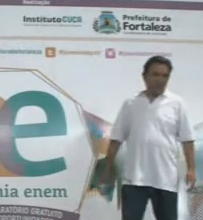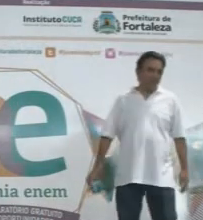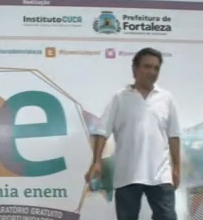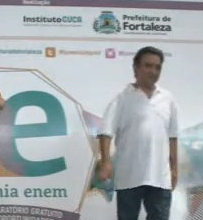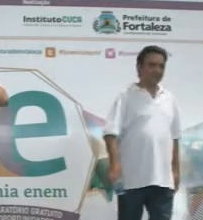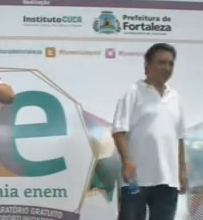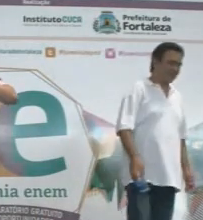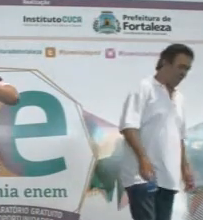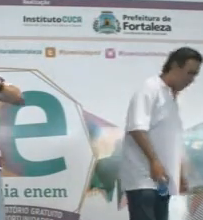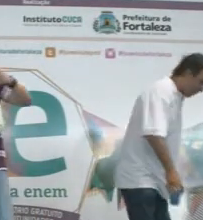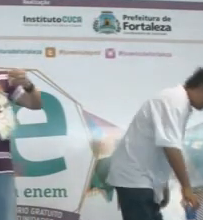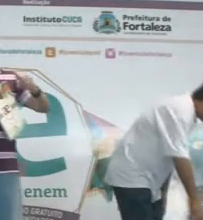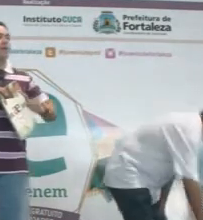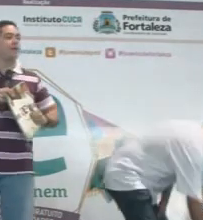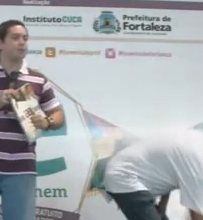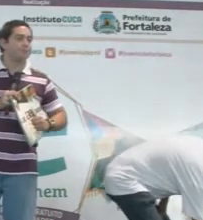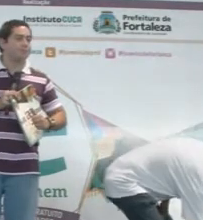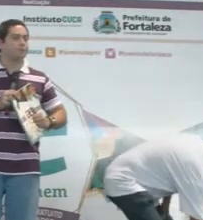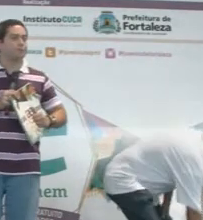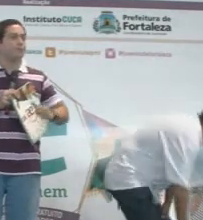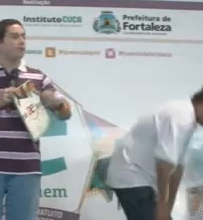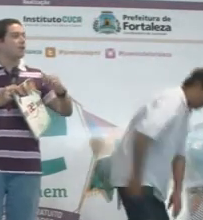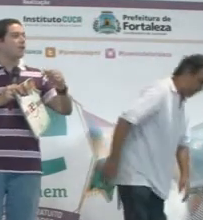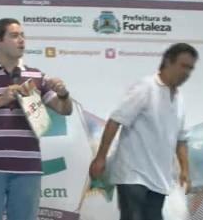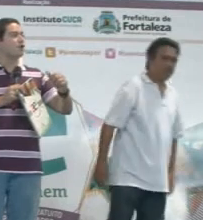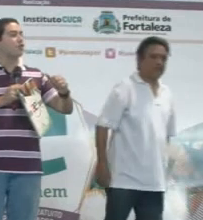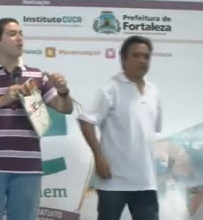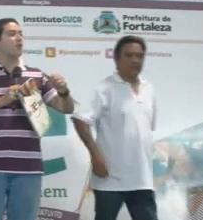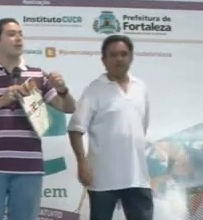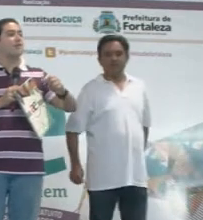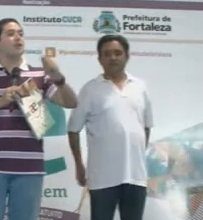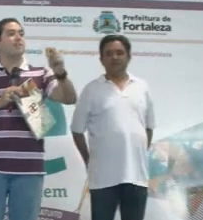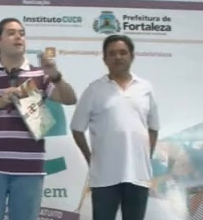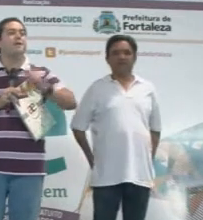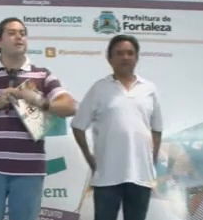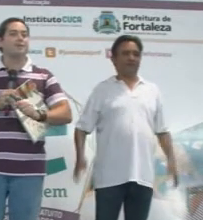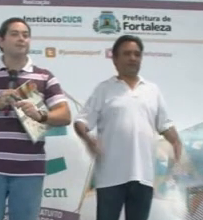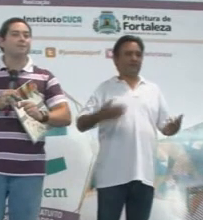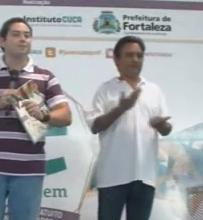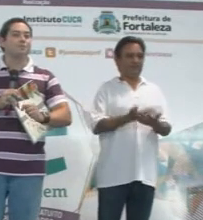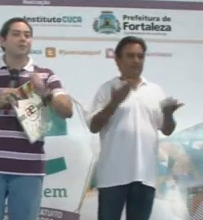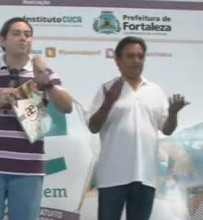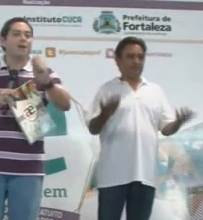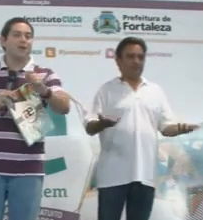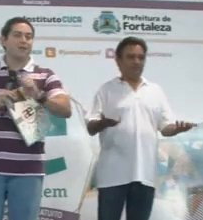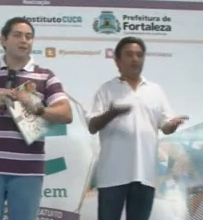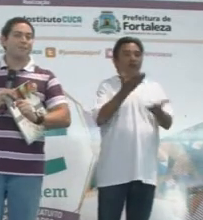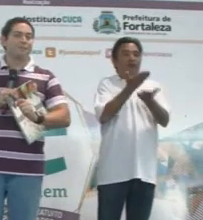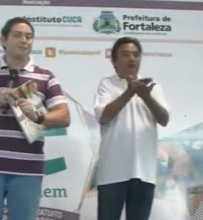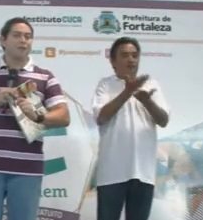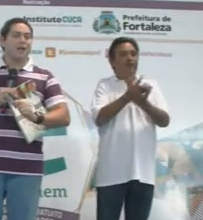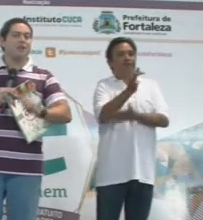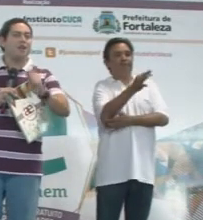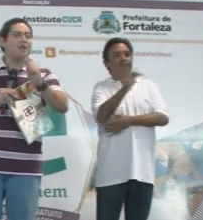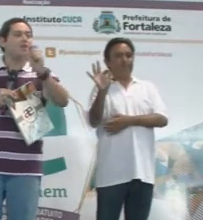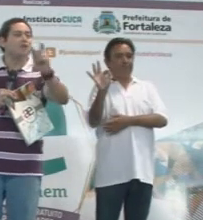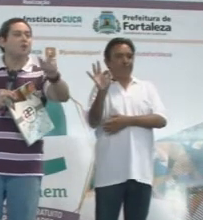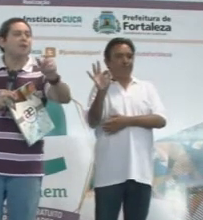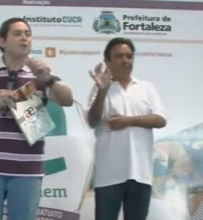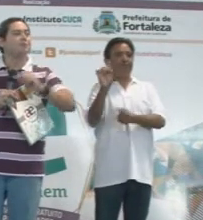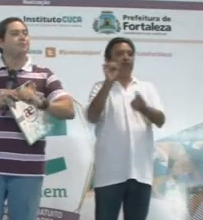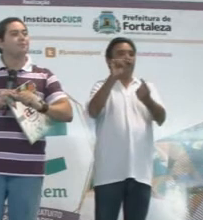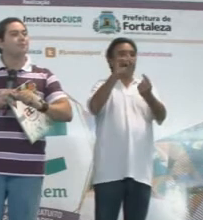França. Quando você estuda feudalismo, você estuda o feudalismo de que país? Da França. A gente